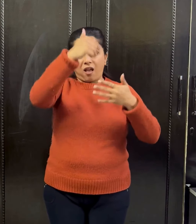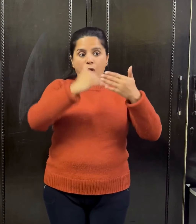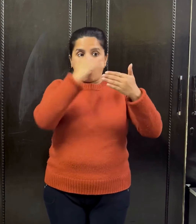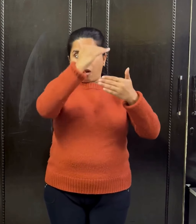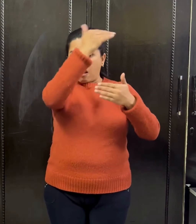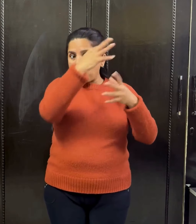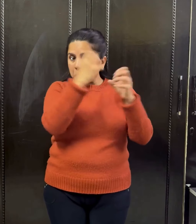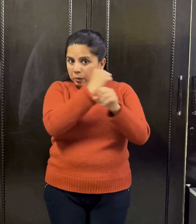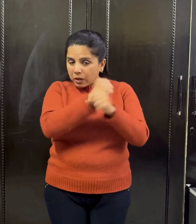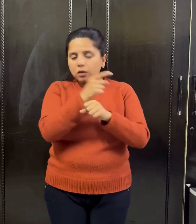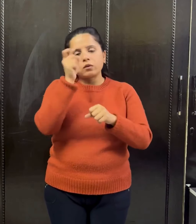अगले प्रश्न में